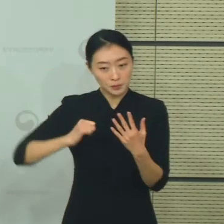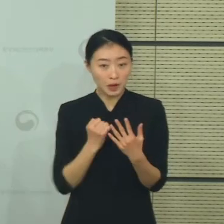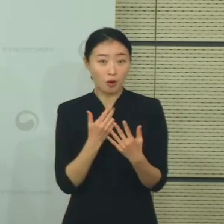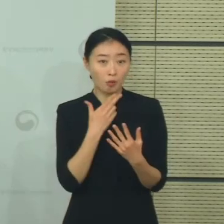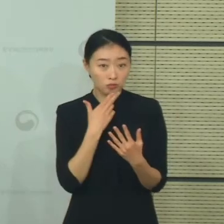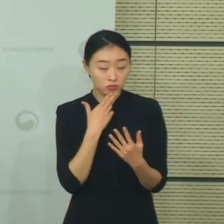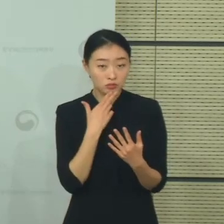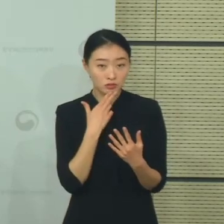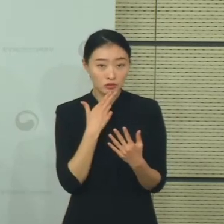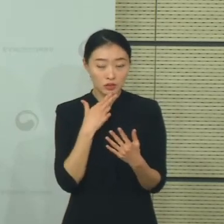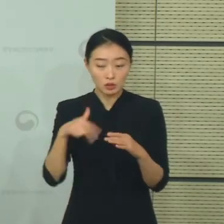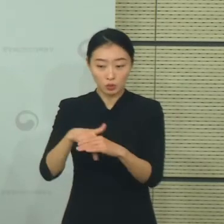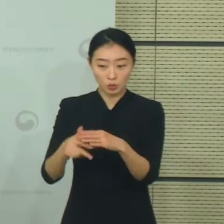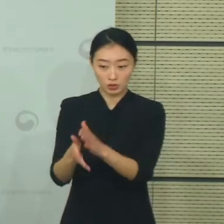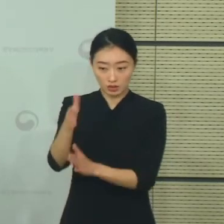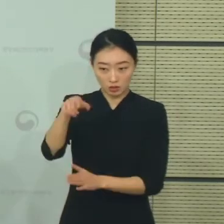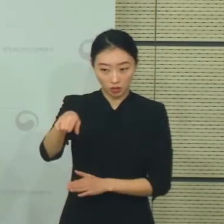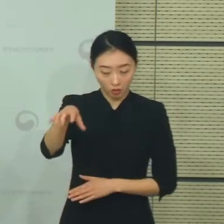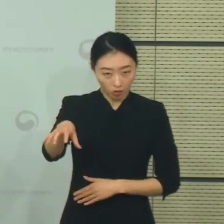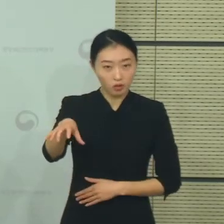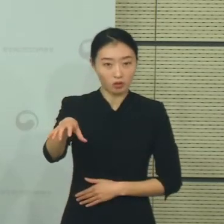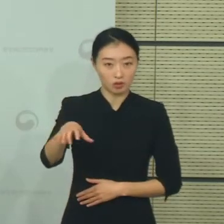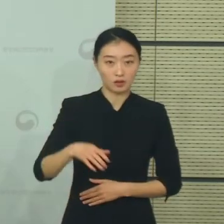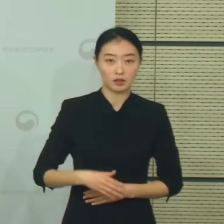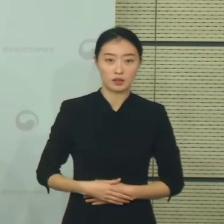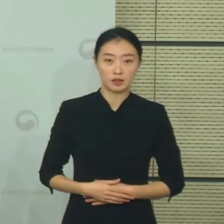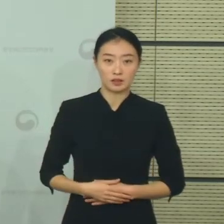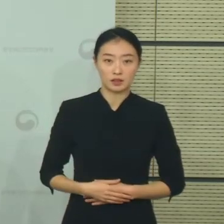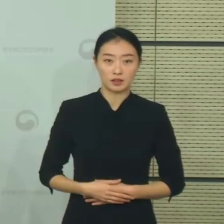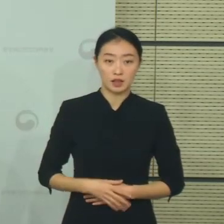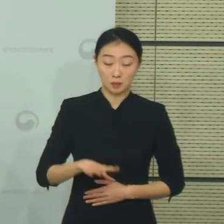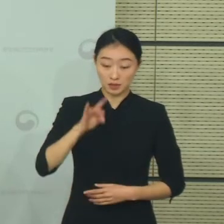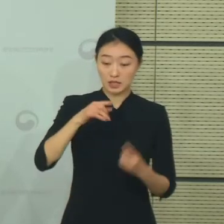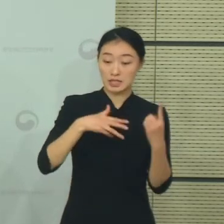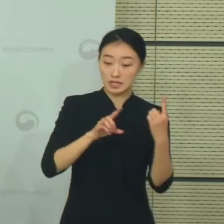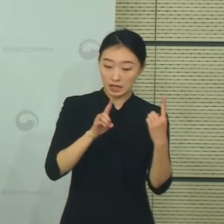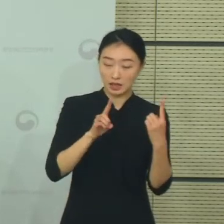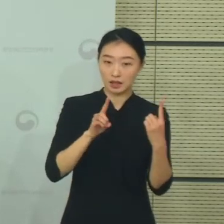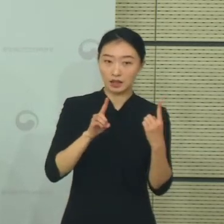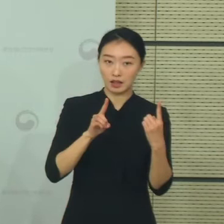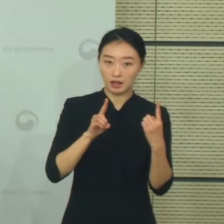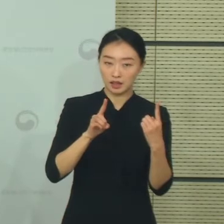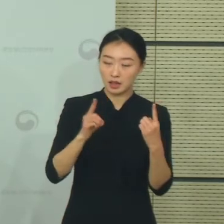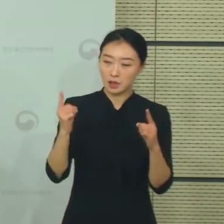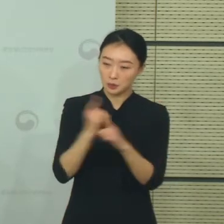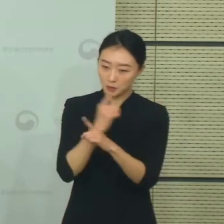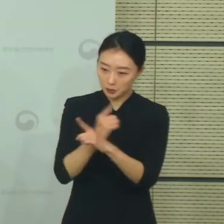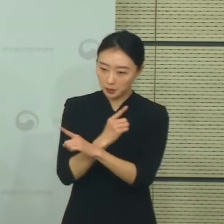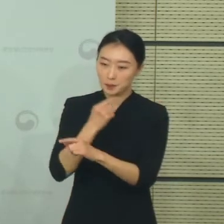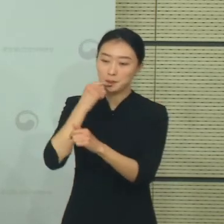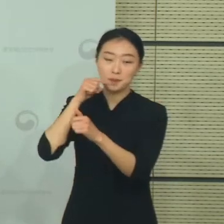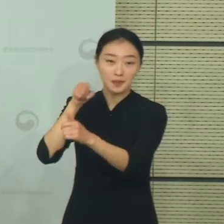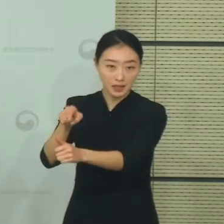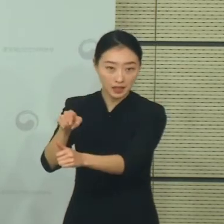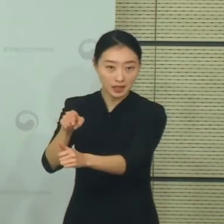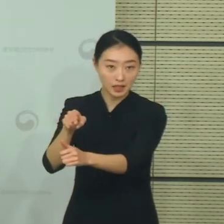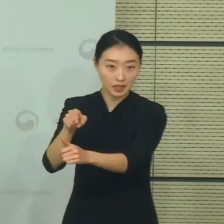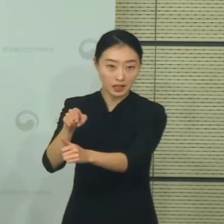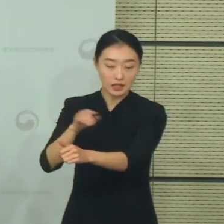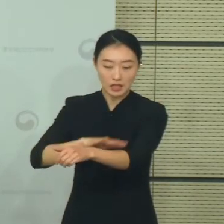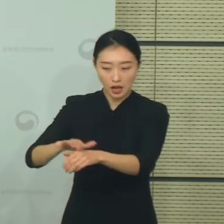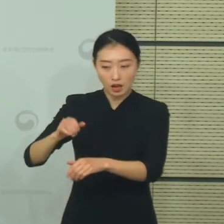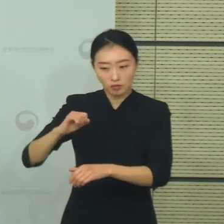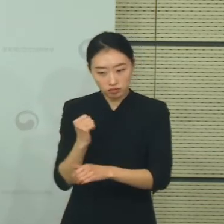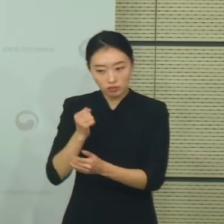그 종교 시설에 대한 부분들에 대해서 나름 1차적으로는 행정 지시를 일단